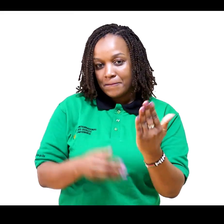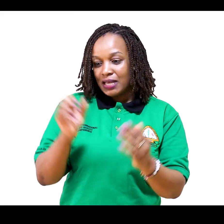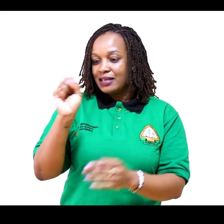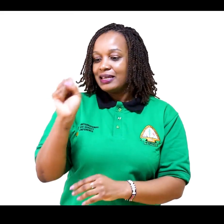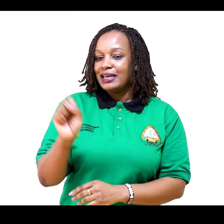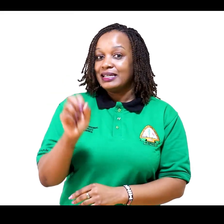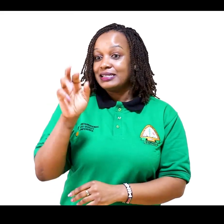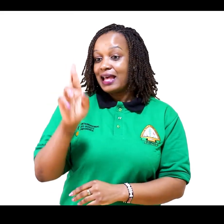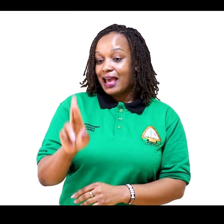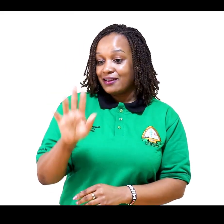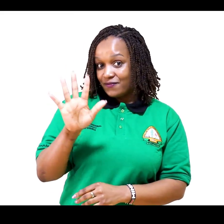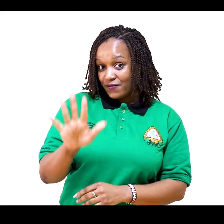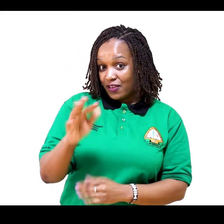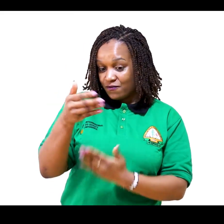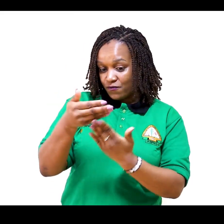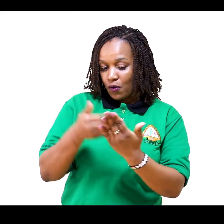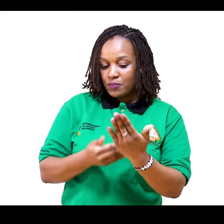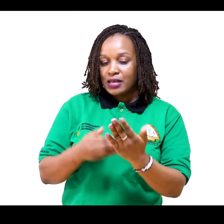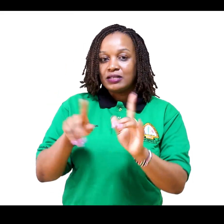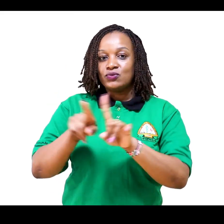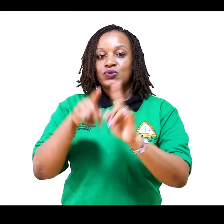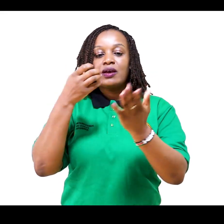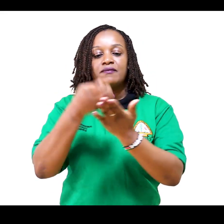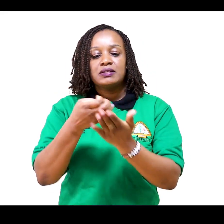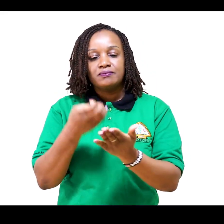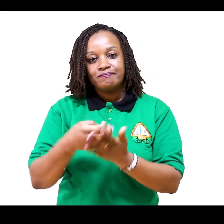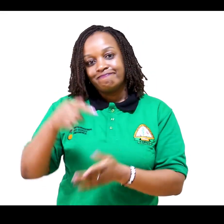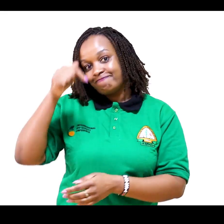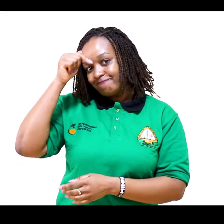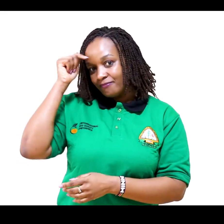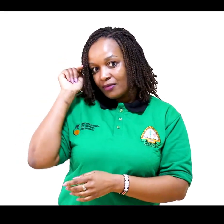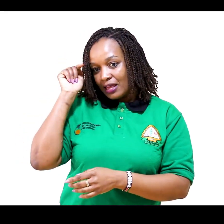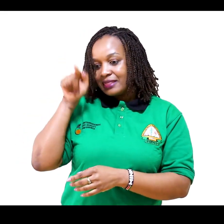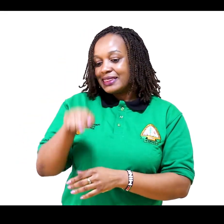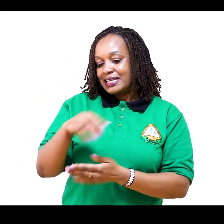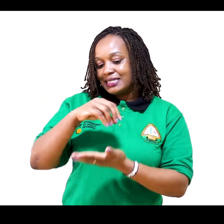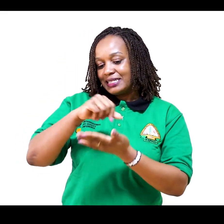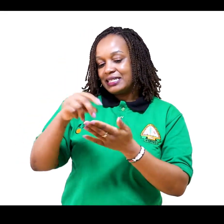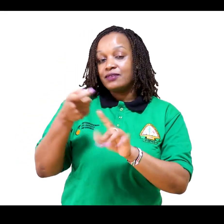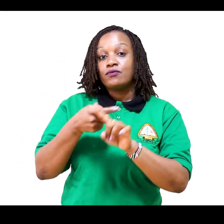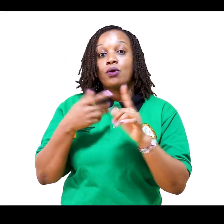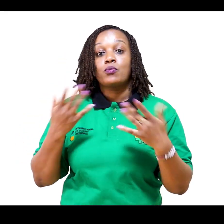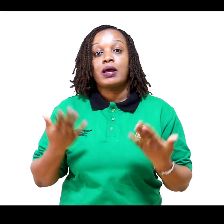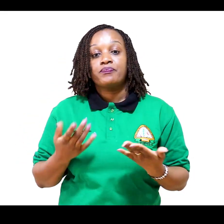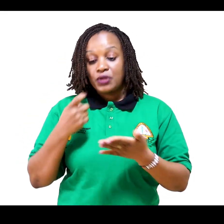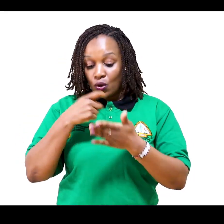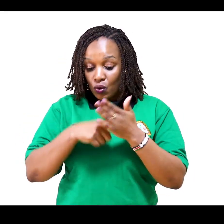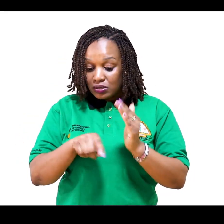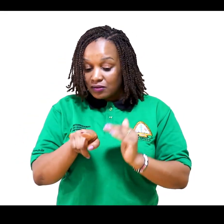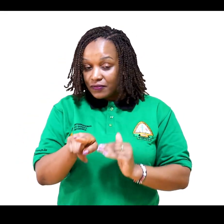ya SR5 na udhibitisho wa asili ya uzao wa wazazi. Gharama ya huduma